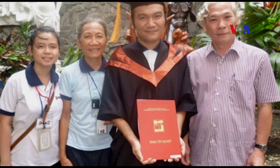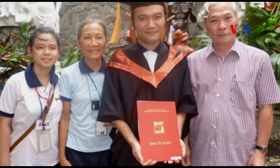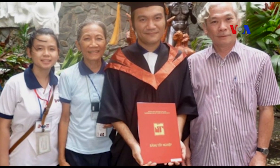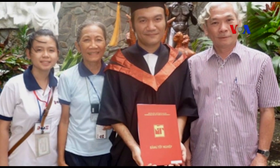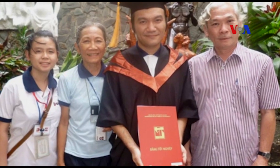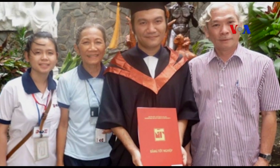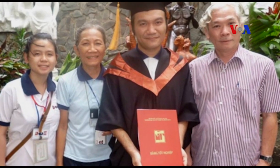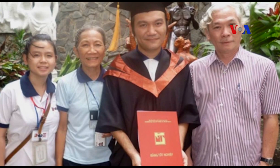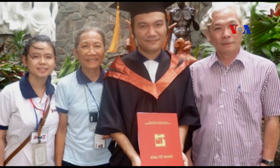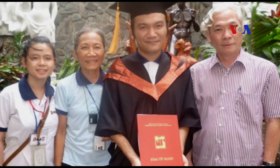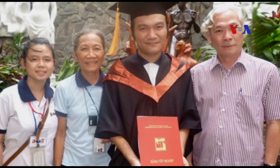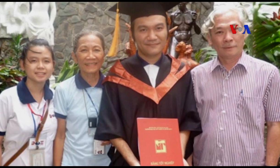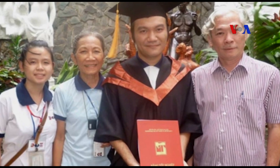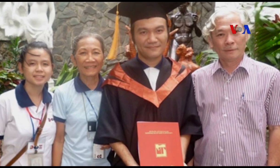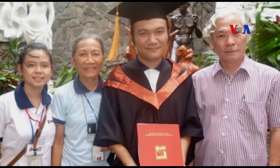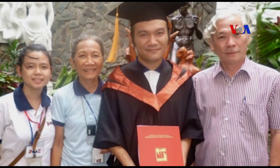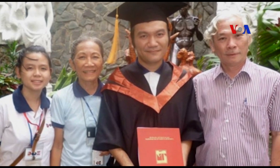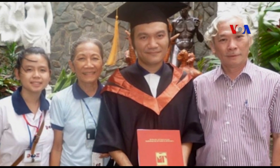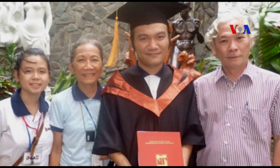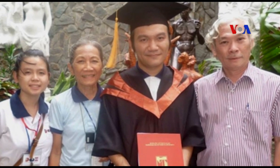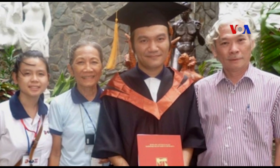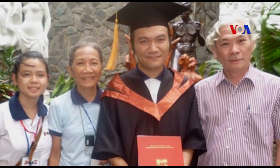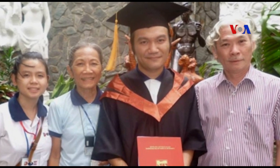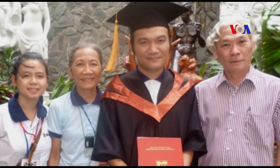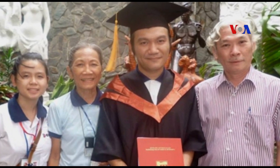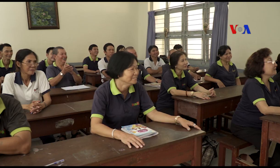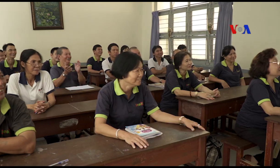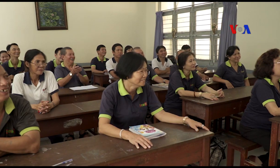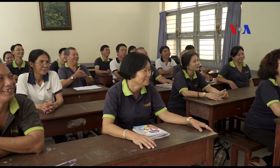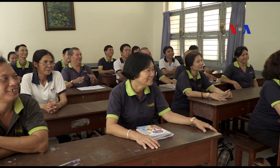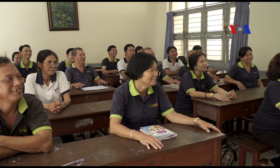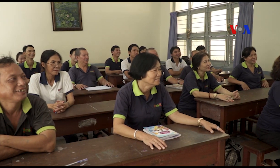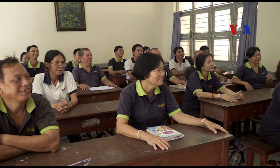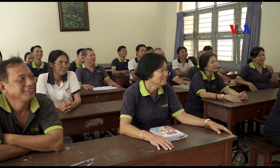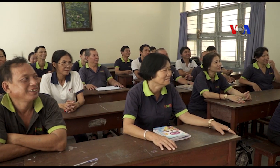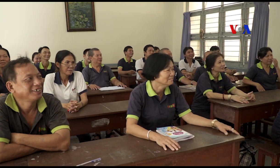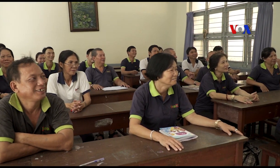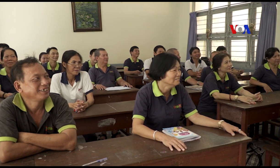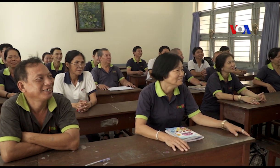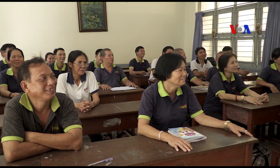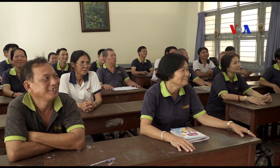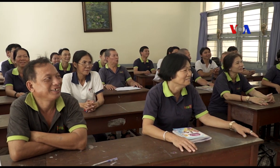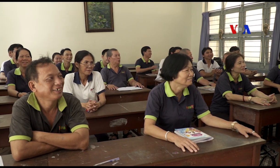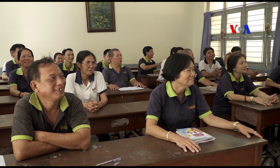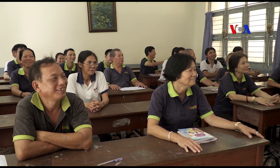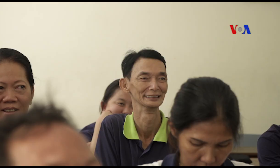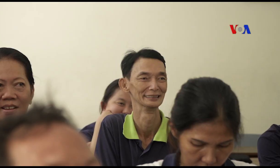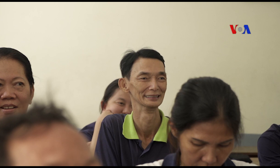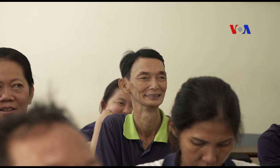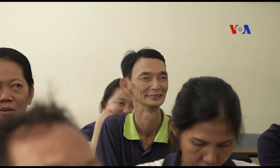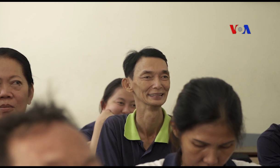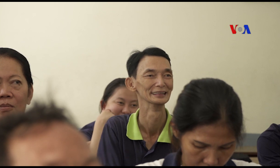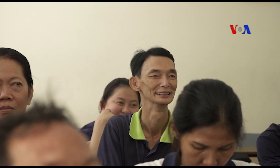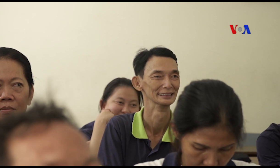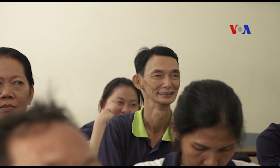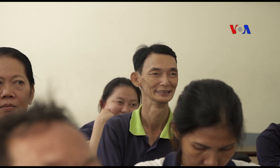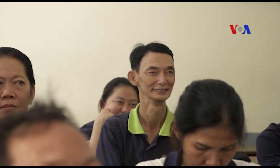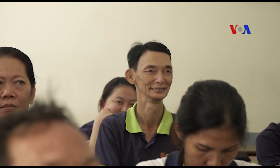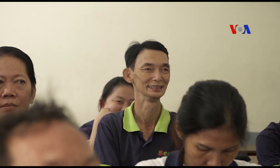anh đã đậu vào Đại học Chính quy, Đại học Mỹ thuật Thành phố Hồ Chí Minh với số điểm cao gần tuyệt đối, 29,5 trên 30 điểm. Anh